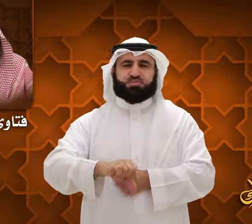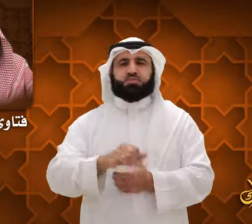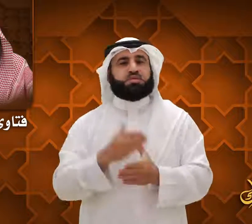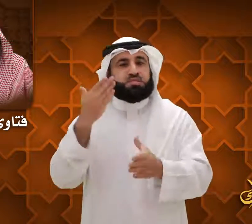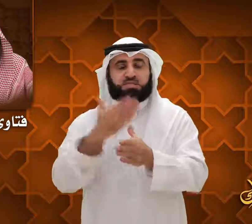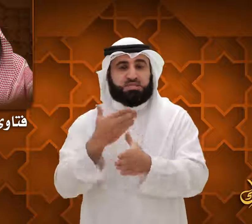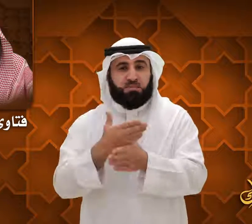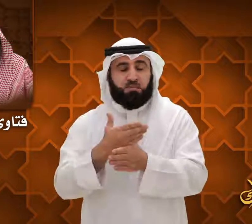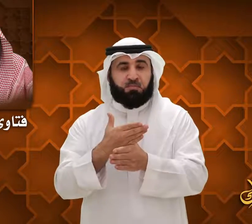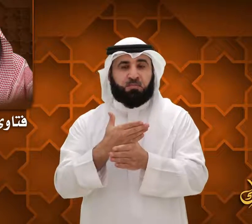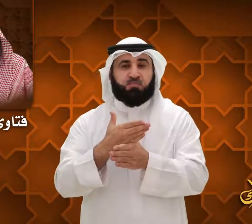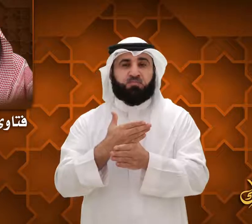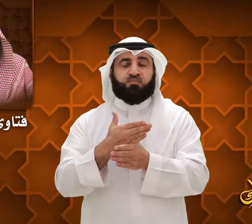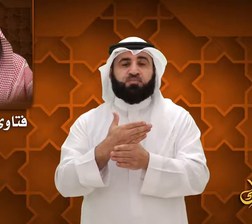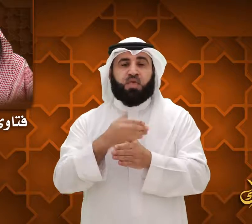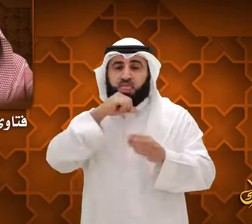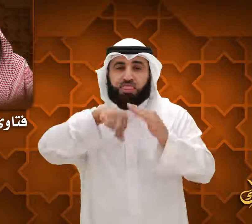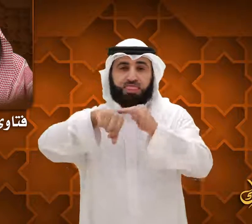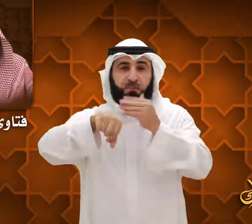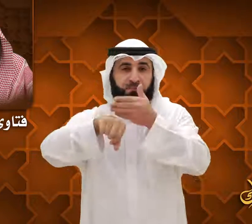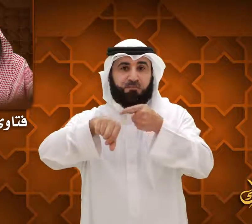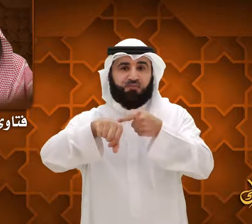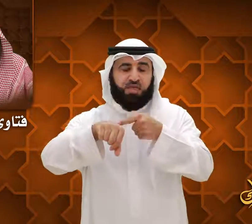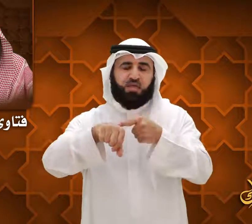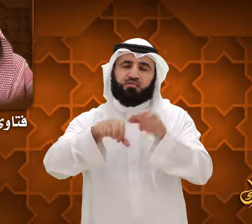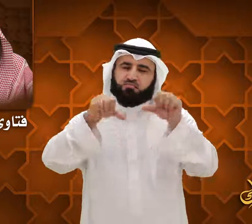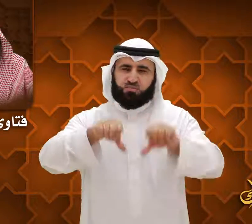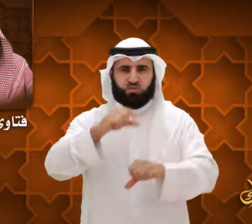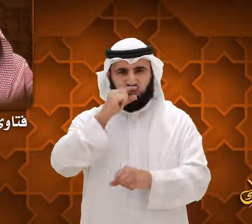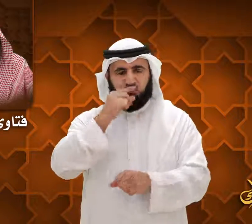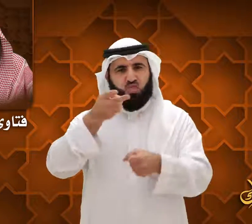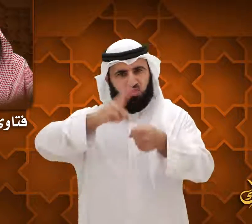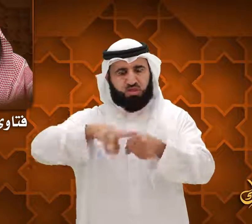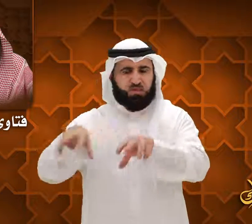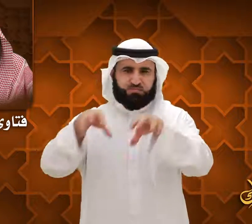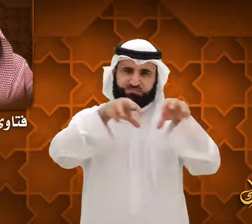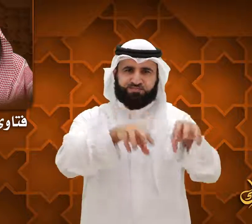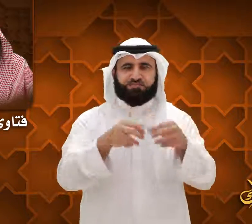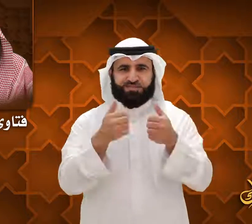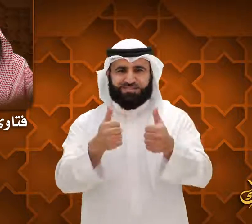بسبب هذا الدم الذي خرج منه ويقضي يوم المتانة.